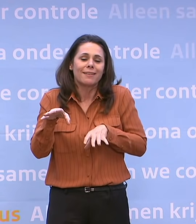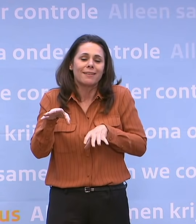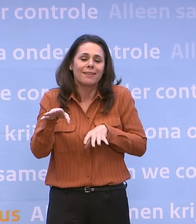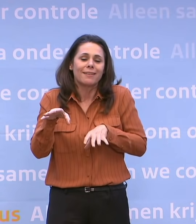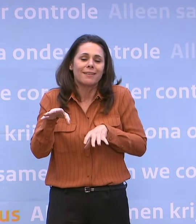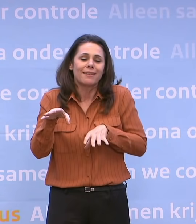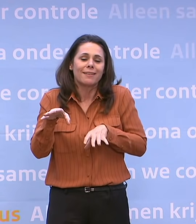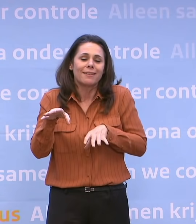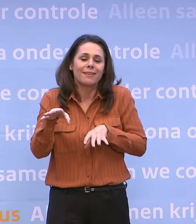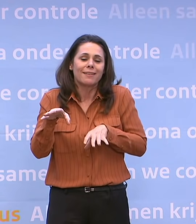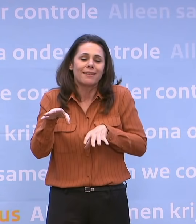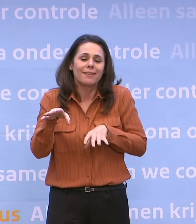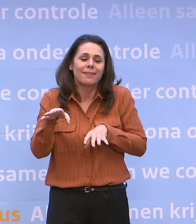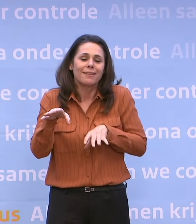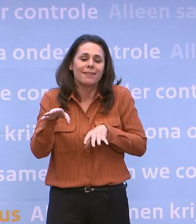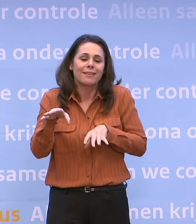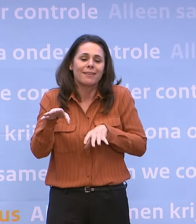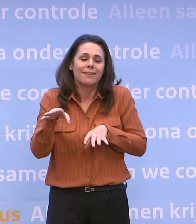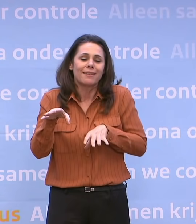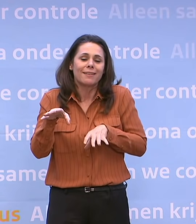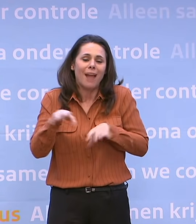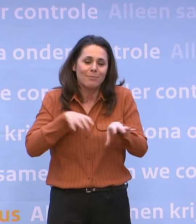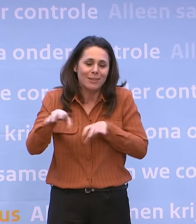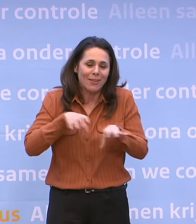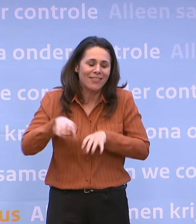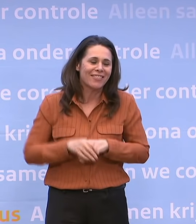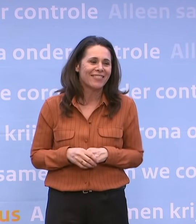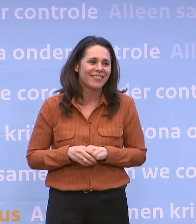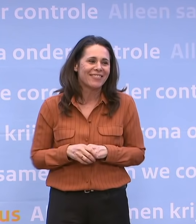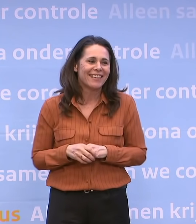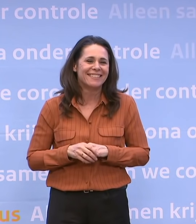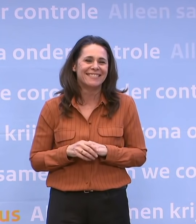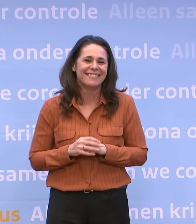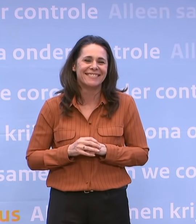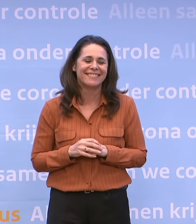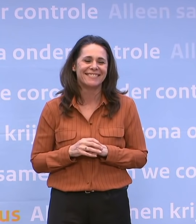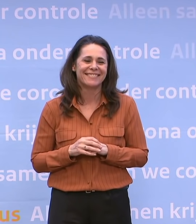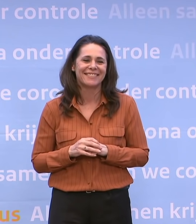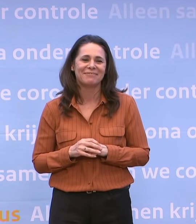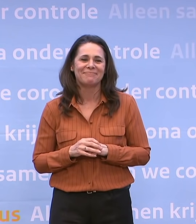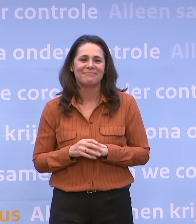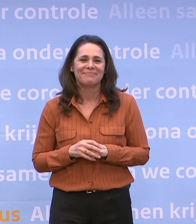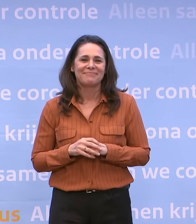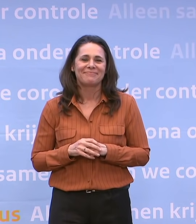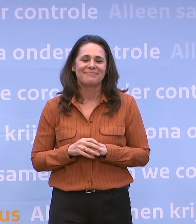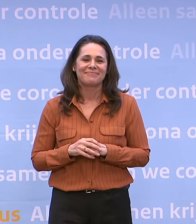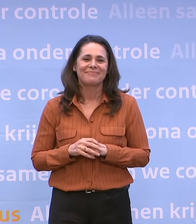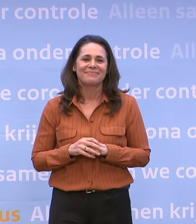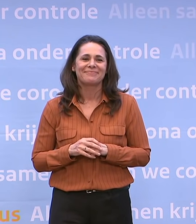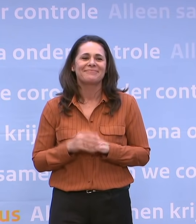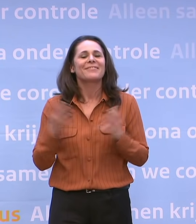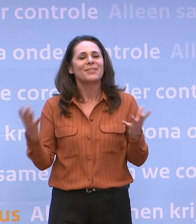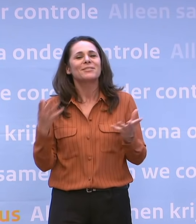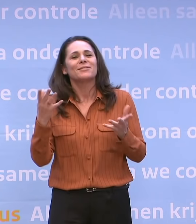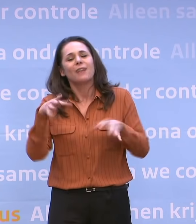met haar handen en moet even om hem gniffelen. Minister De Jonge wijst lachend naar haar. Hier, hamsteren zou je het kunnen noemen. Dus waar wij voor te zorgen